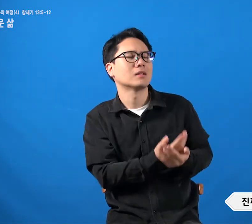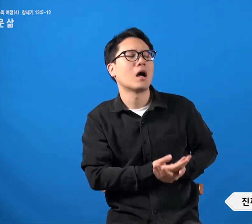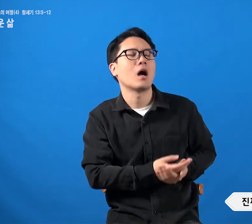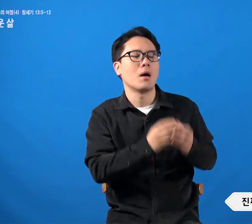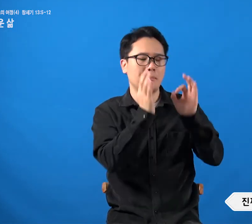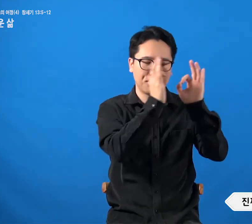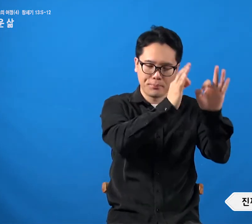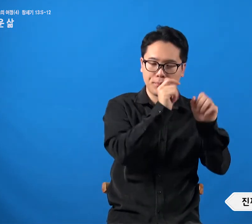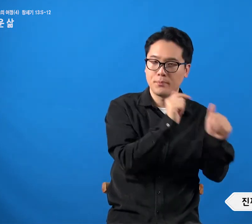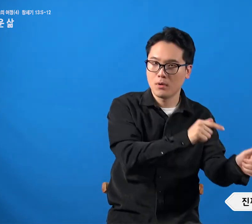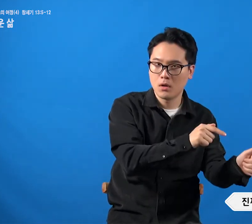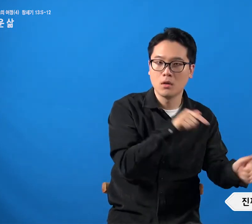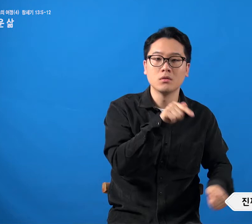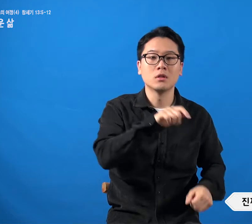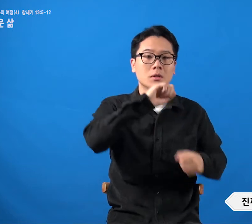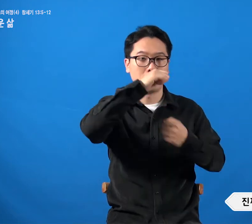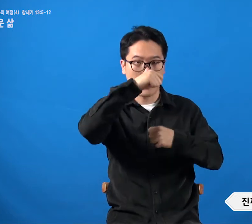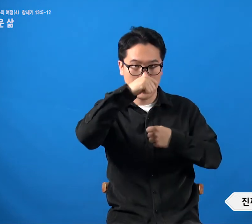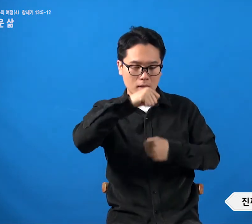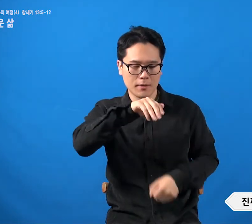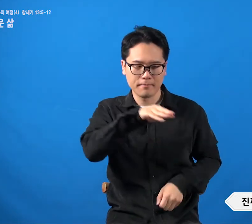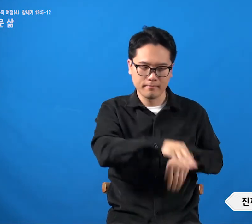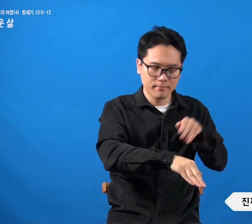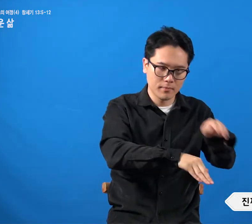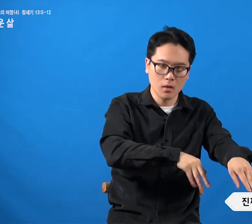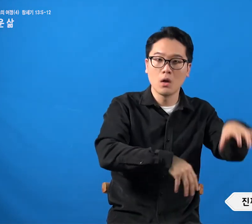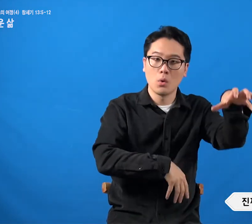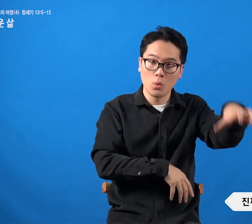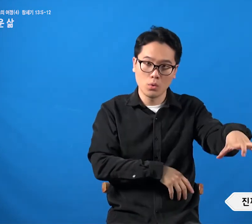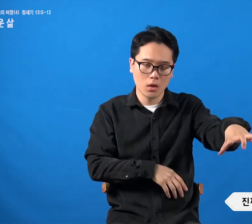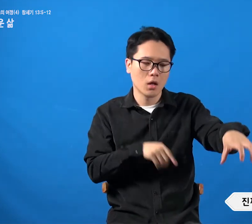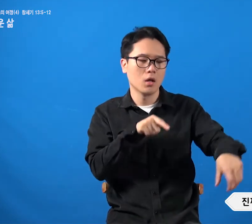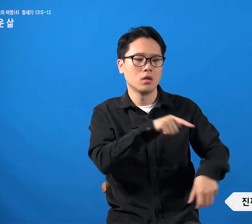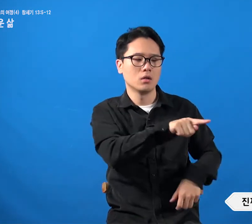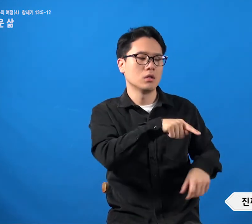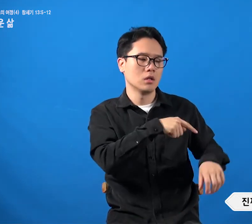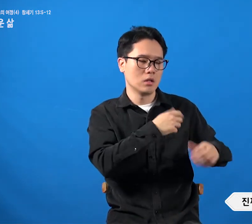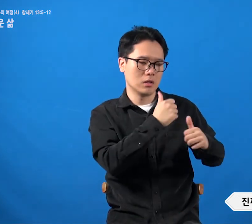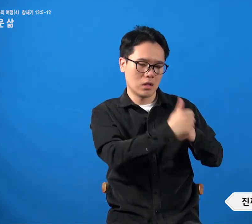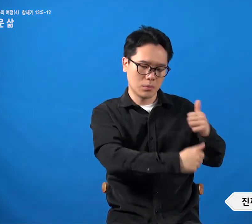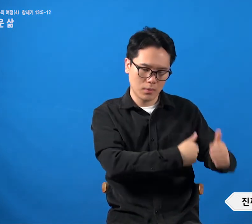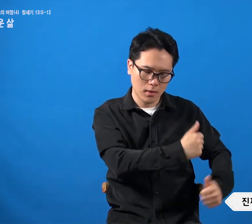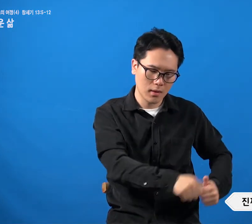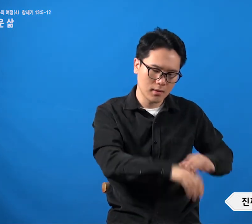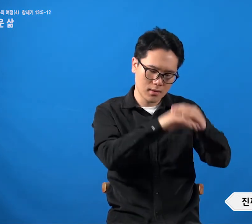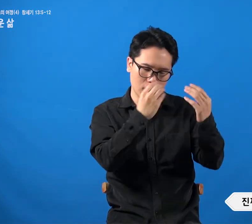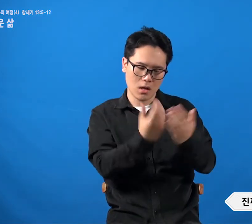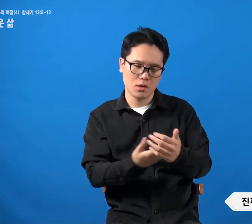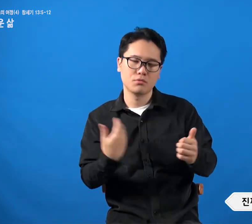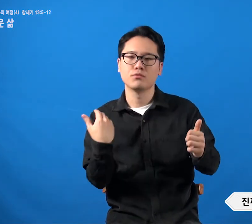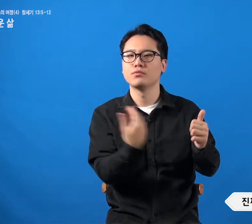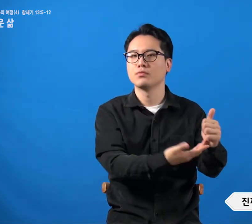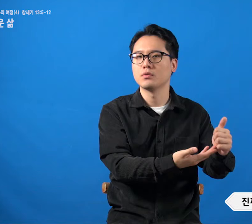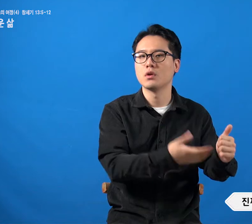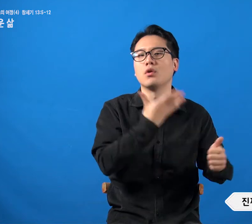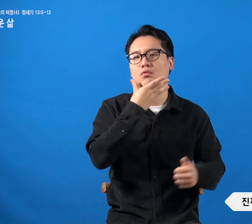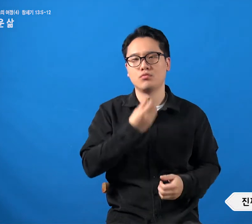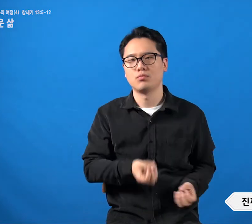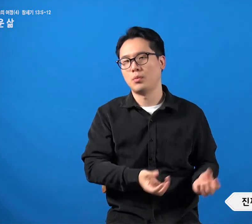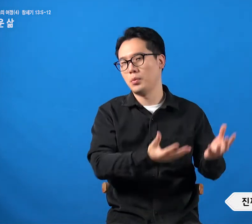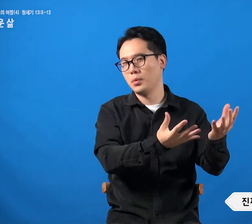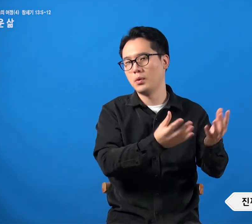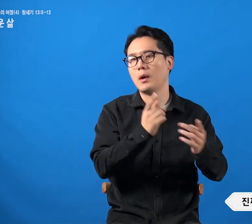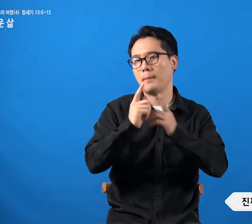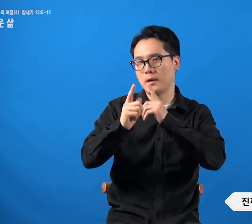발이 닿는 그곳에게, 내 자손에게 그 땅을 주겠다고 축복하시는 하나님의 말씀을